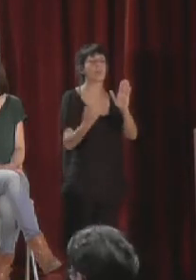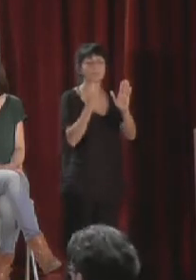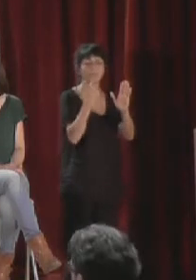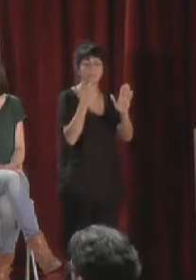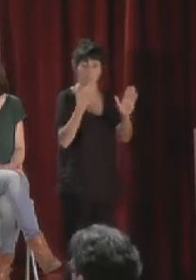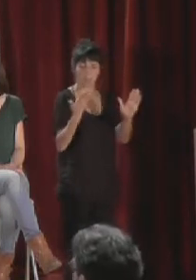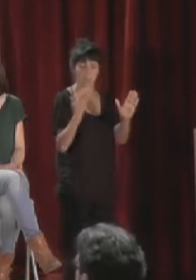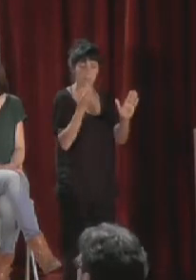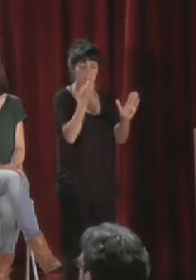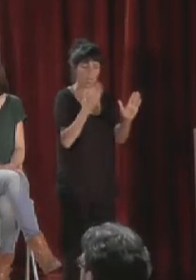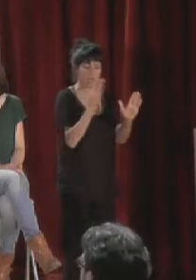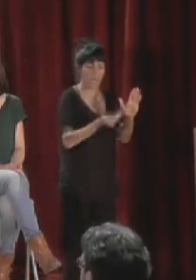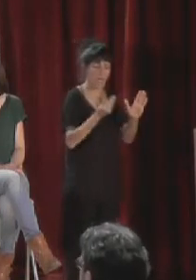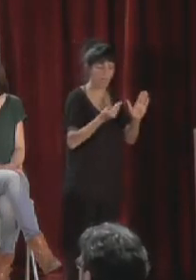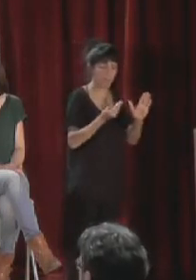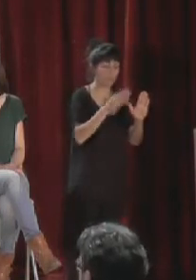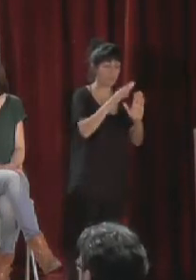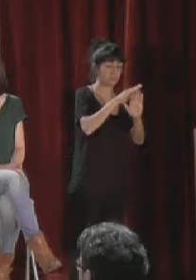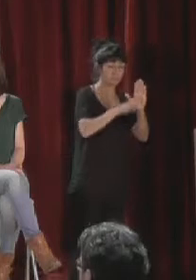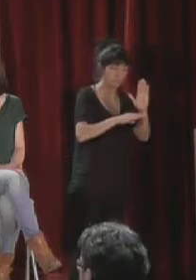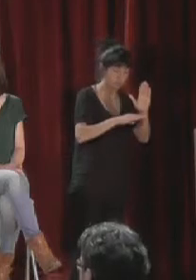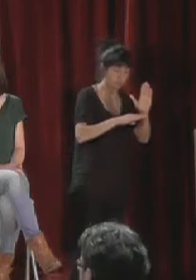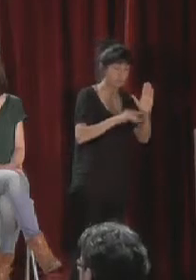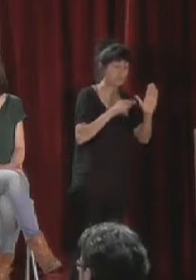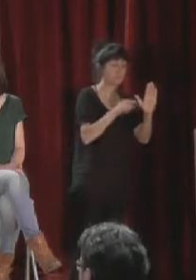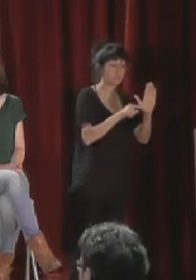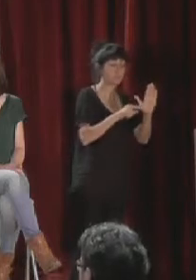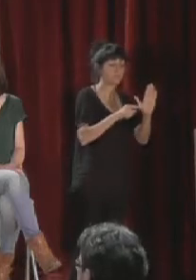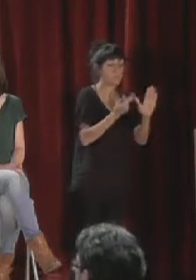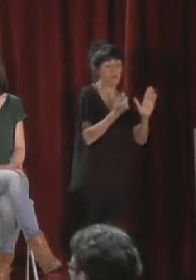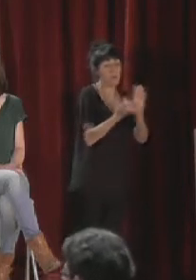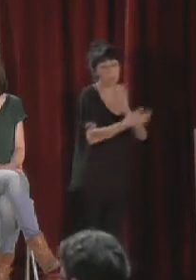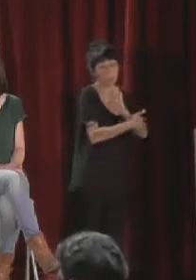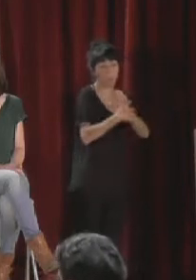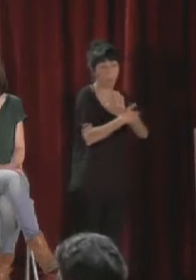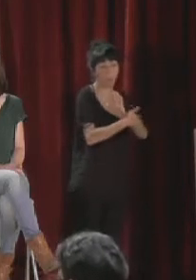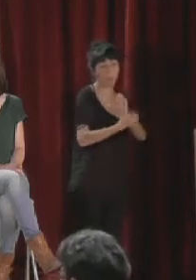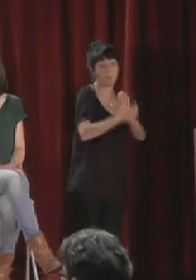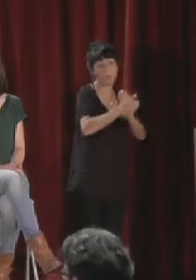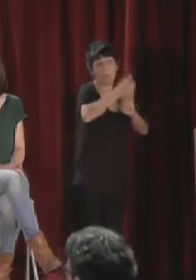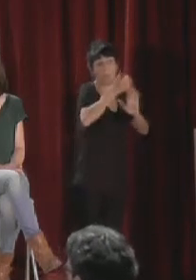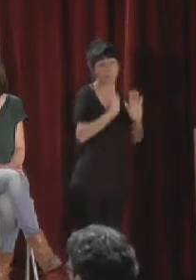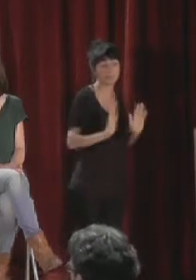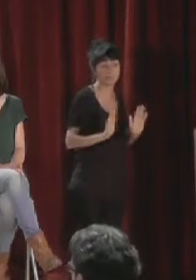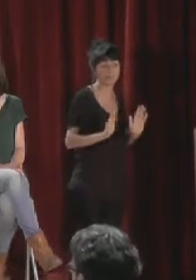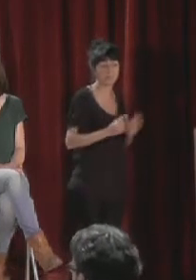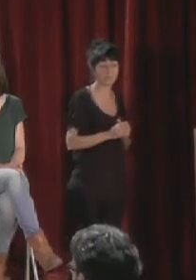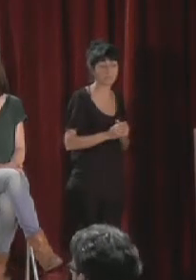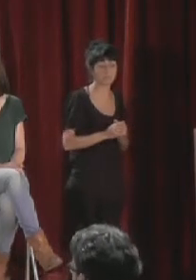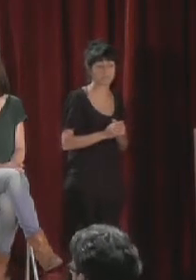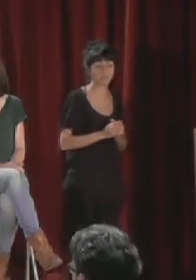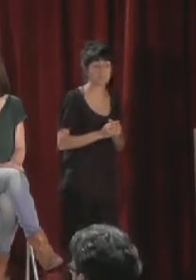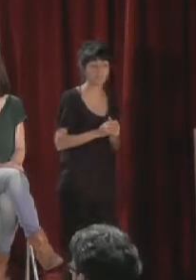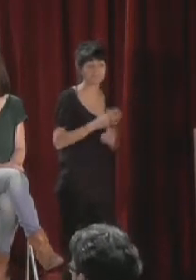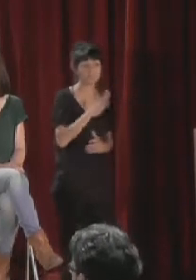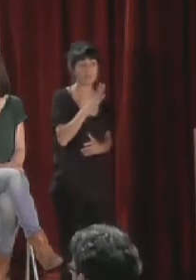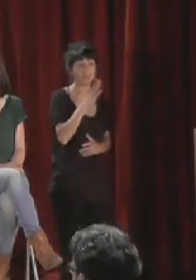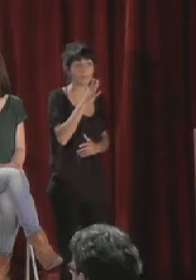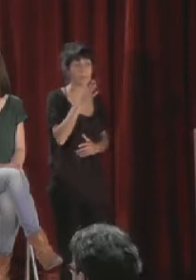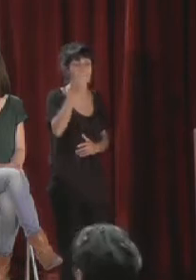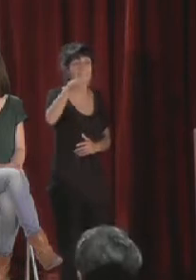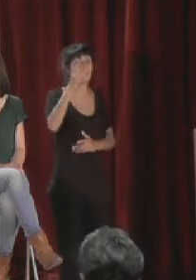A súa estrategia é someter o traballador en beneficio das empresas do IBEX 35, porque son especialistas en